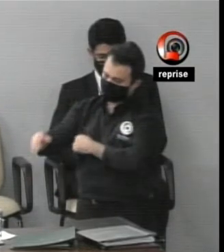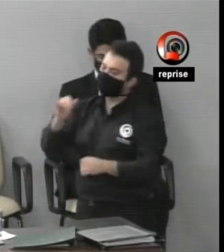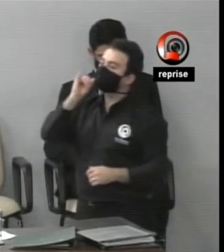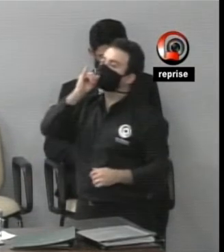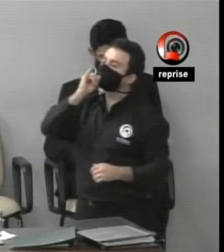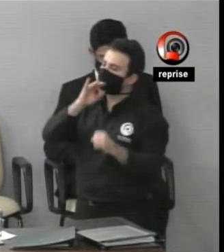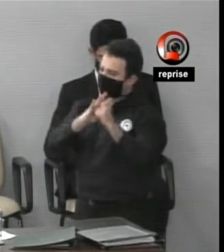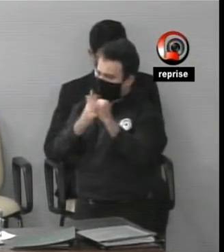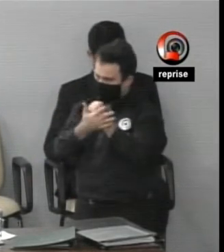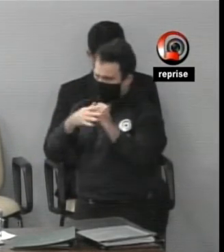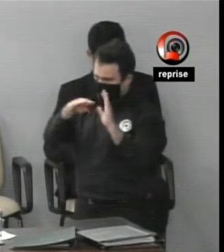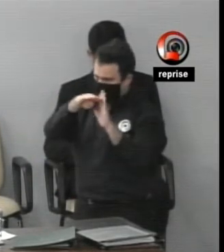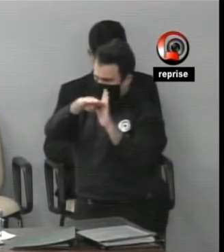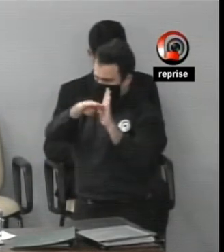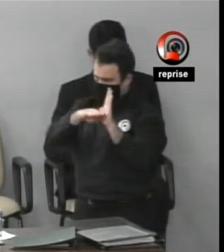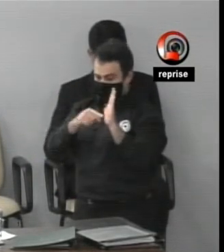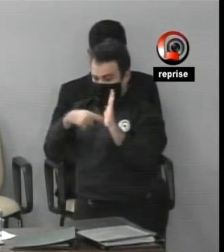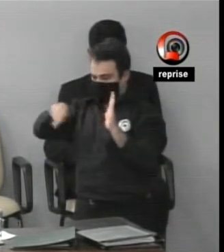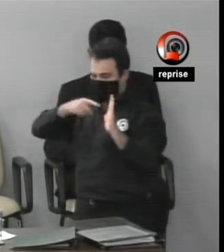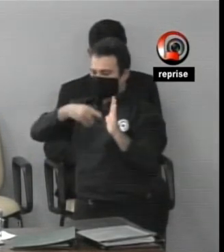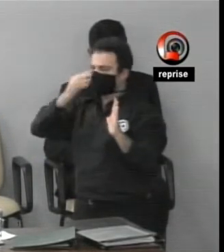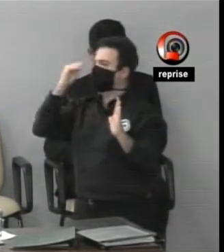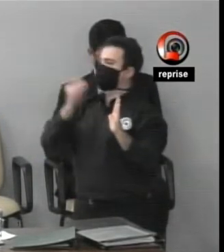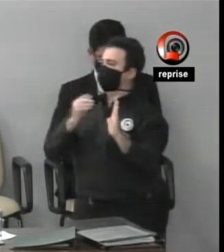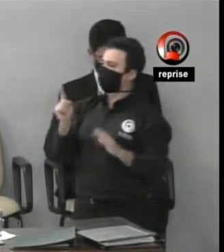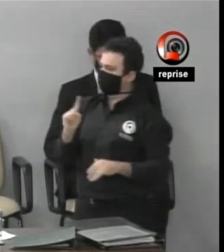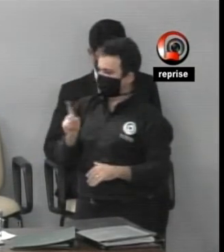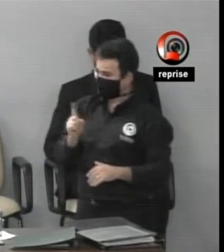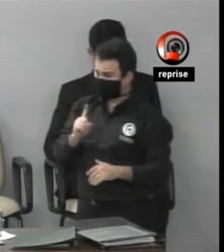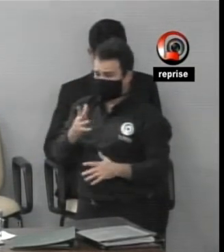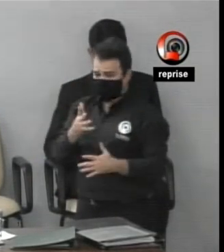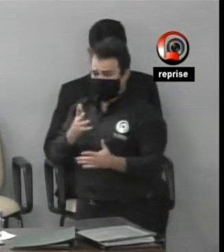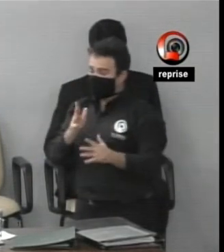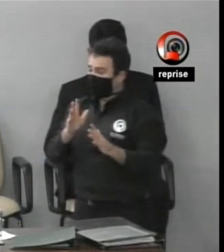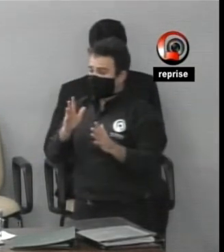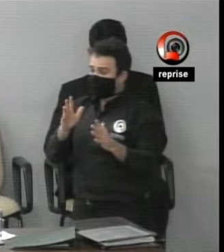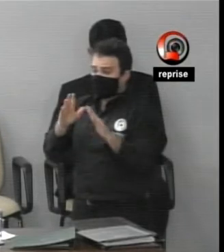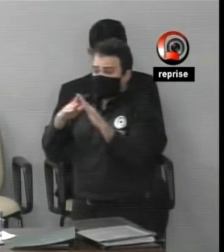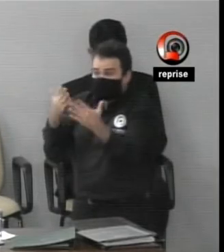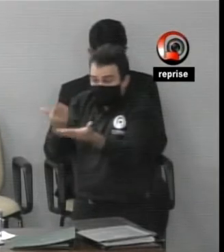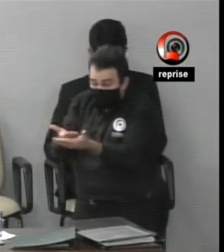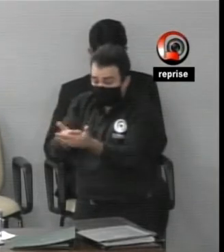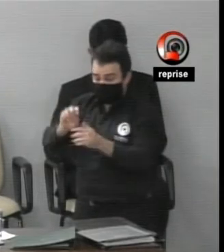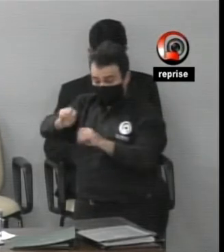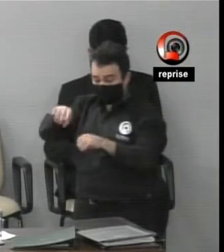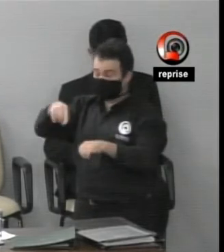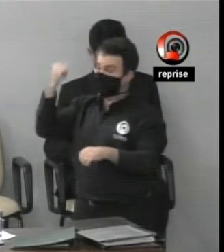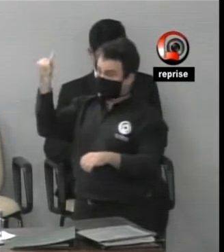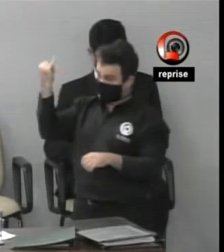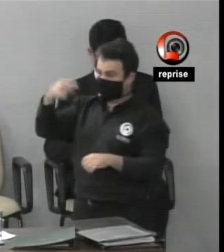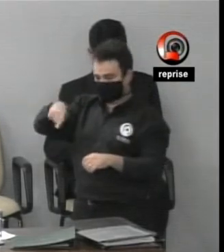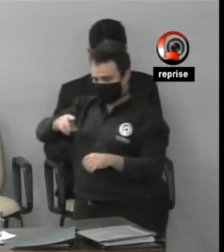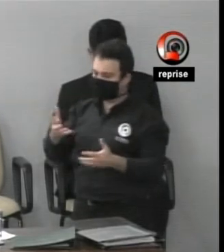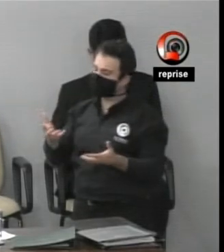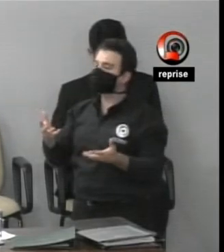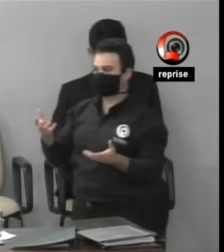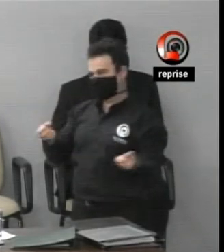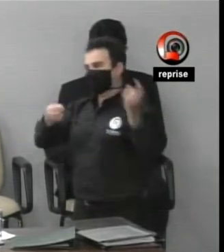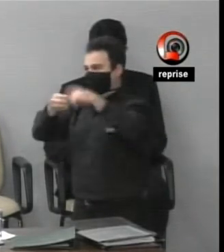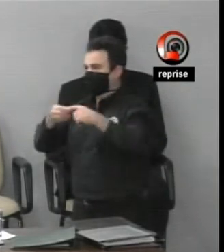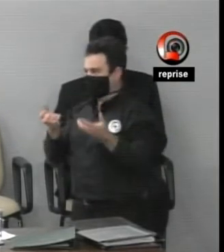justamente para não atrapalhar mais ainda a questão da educação. Pois bem, nesse